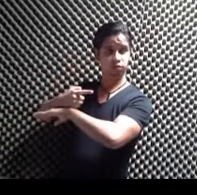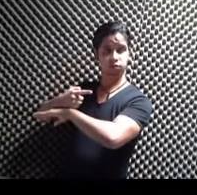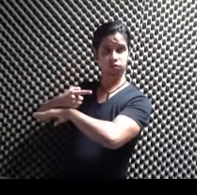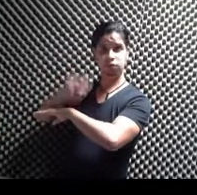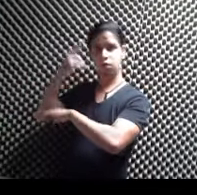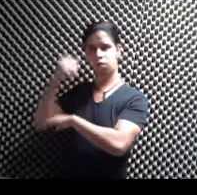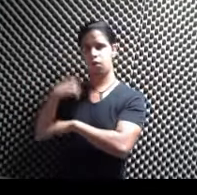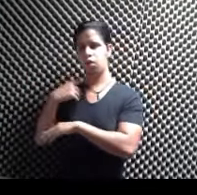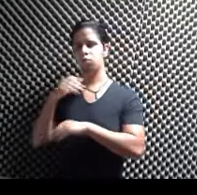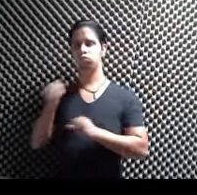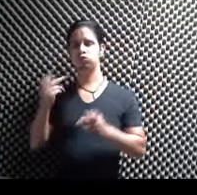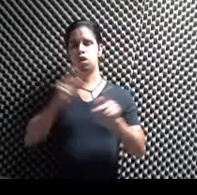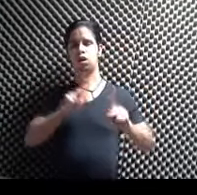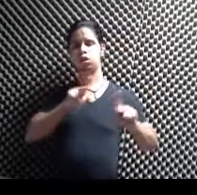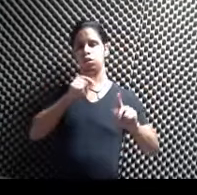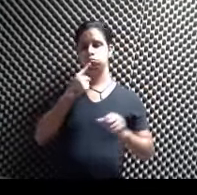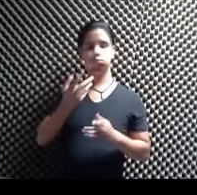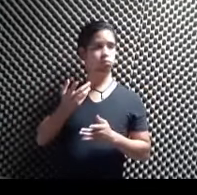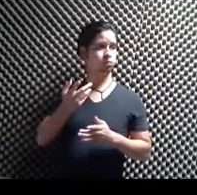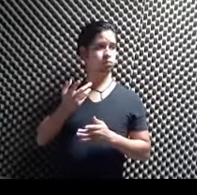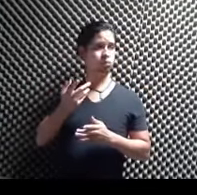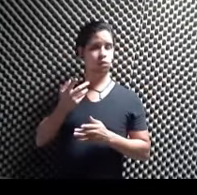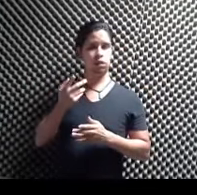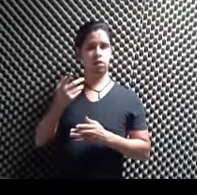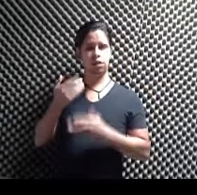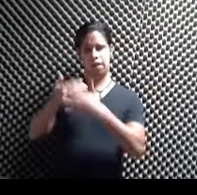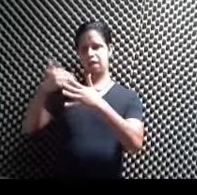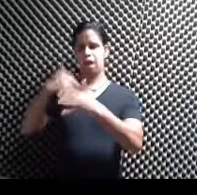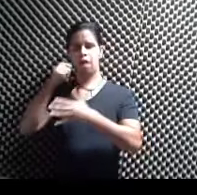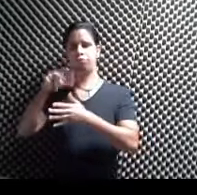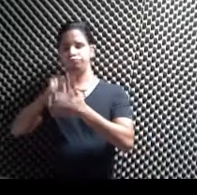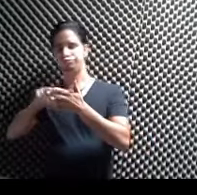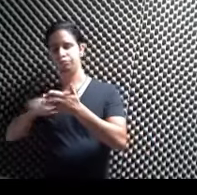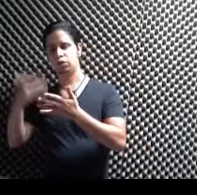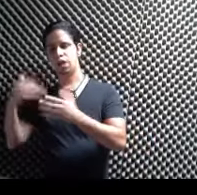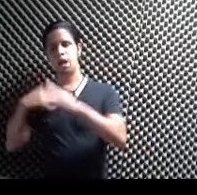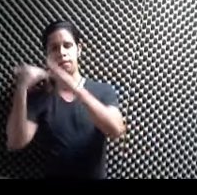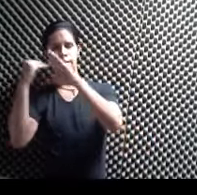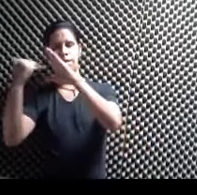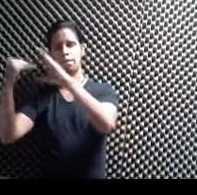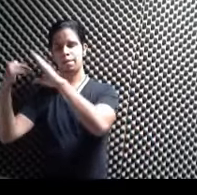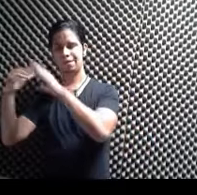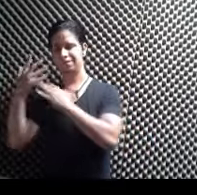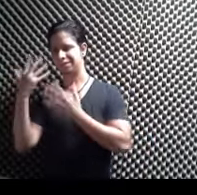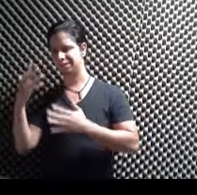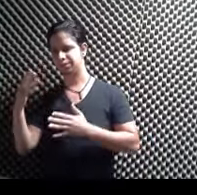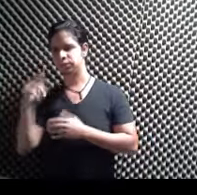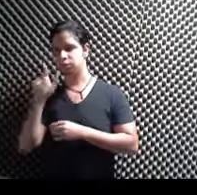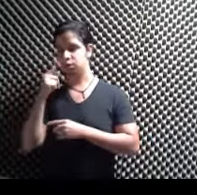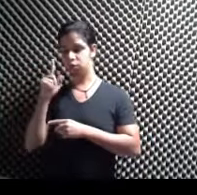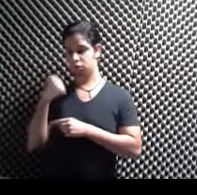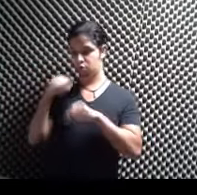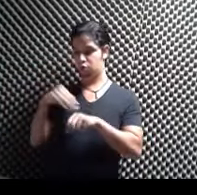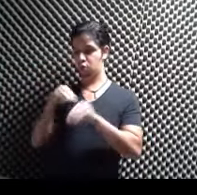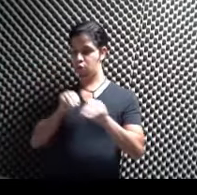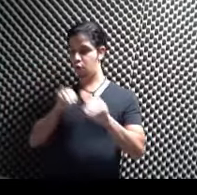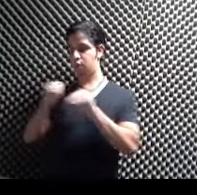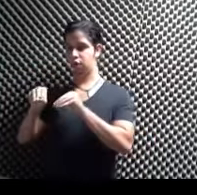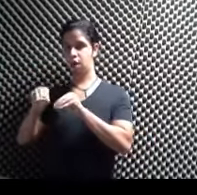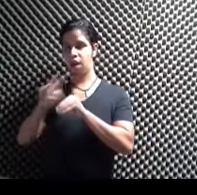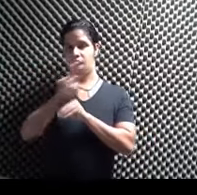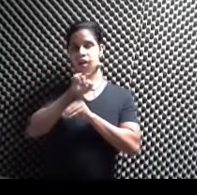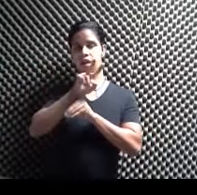desde allá, sí. Sí, porque lo hacen, te envían, o sea, los cortos desde antes, okay. Sí. Eso, pero se puede él hacer ahora. Se pudo mover de Bilbao a Madrid. Cuando